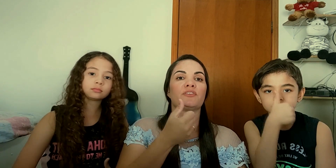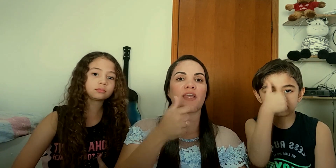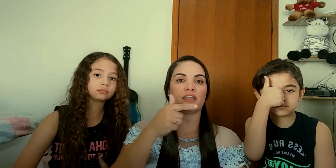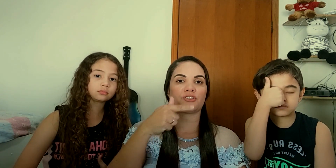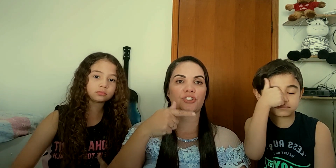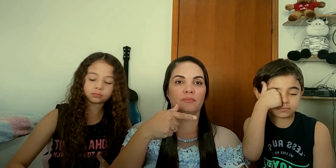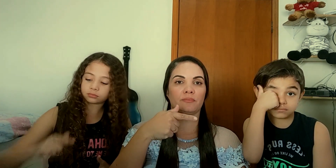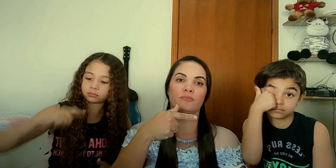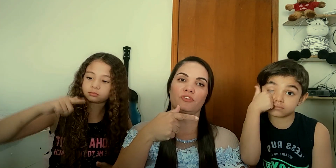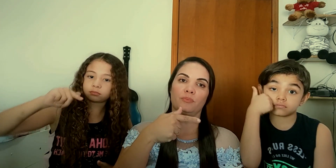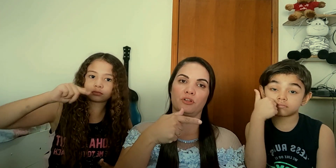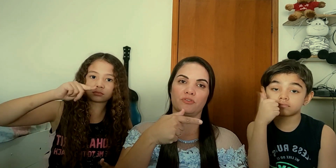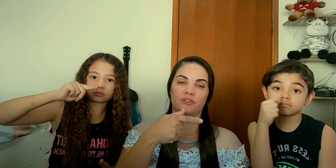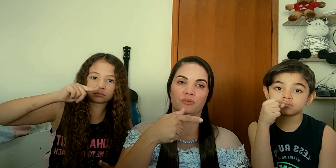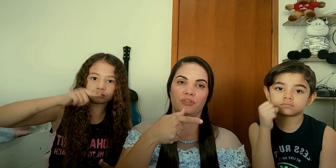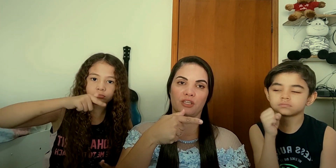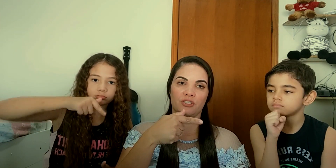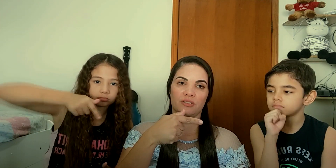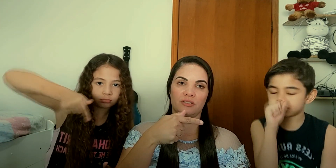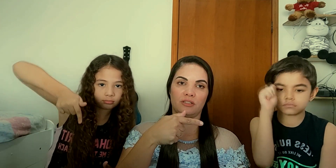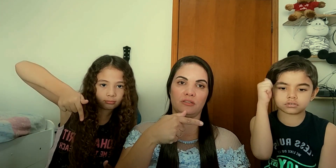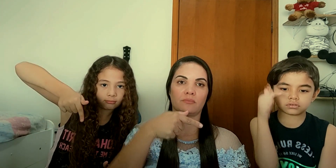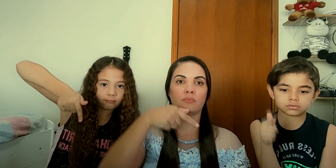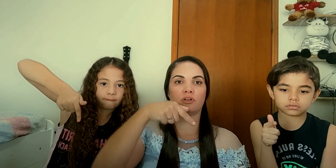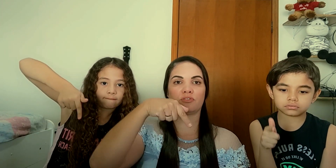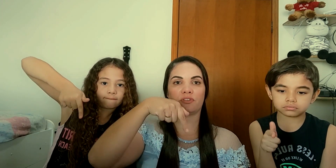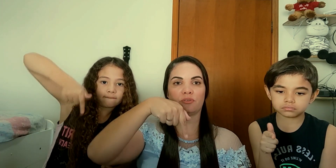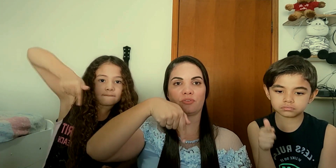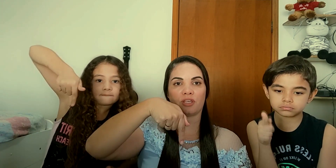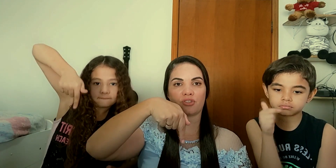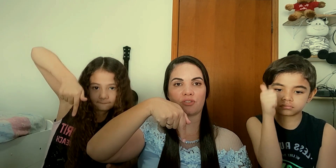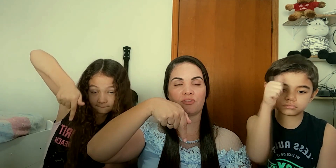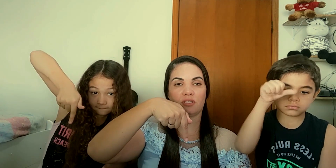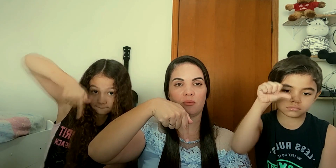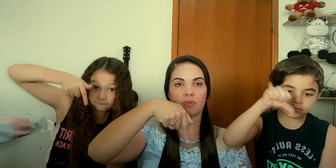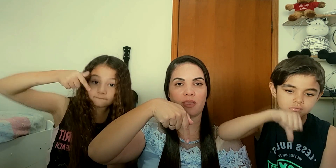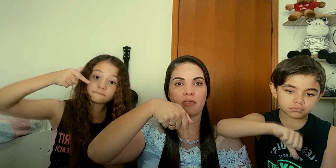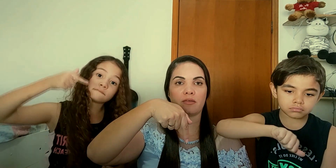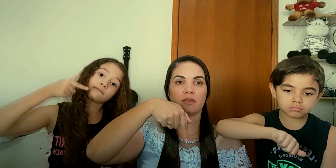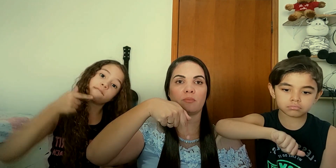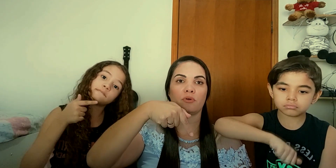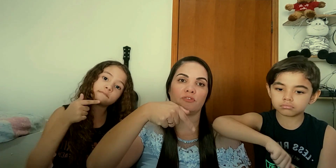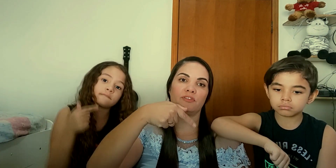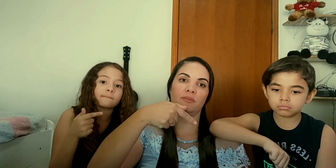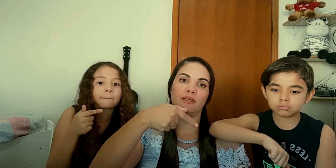Sete. Você pode fazer o sete assim. Pode fazer o sete assim em pé. Pode fazer mais